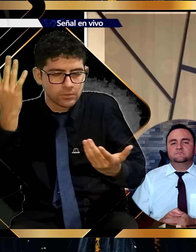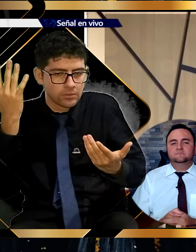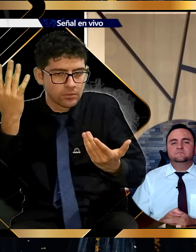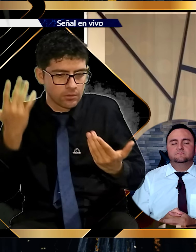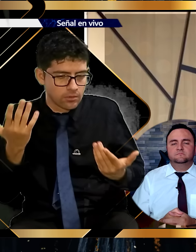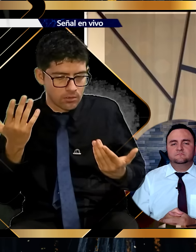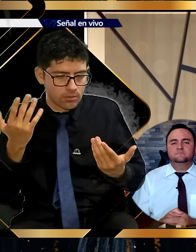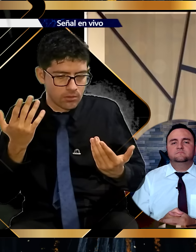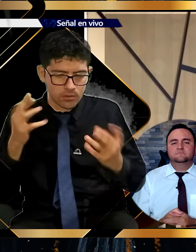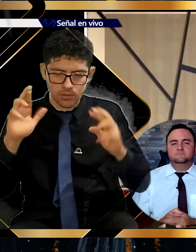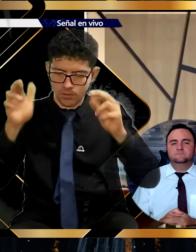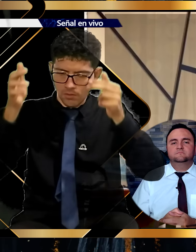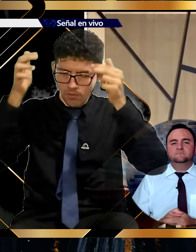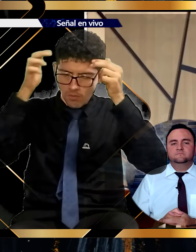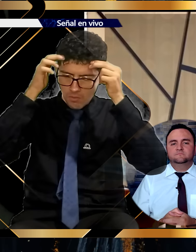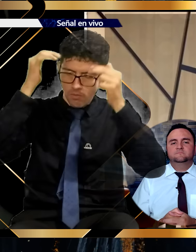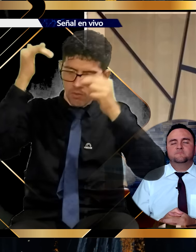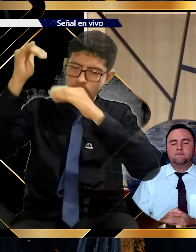soy.